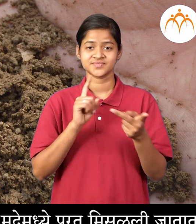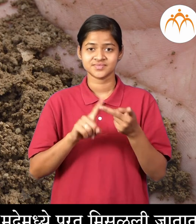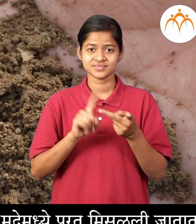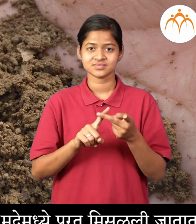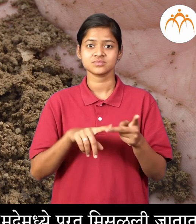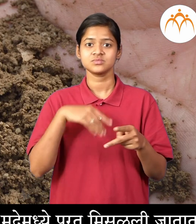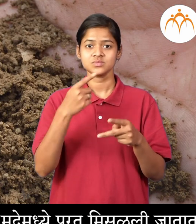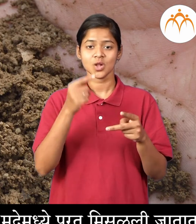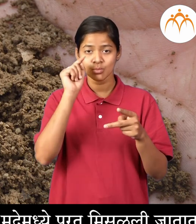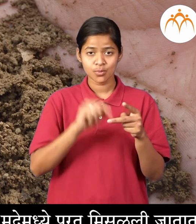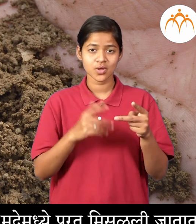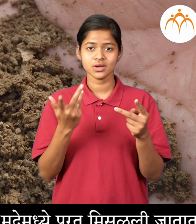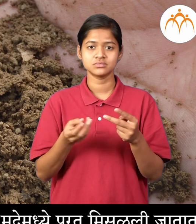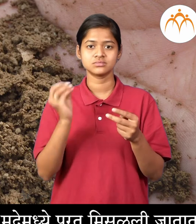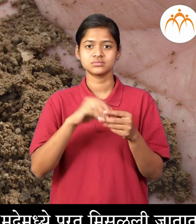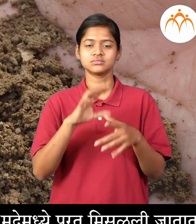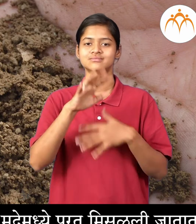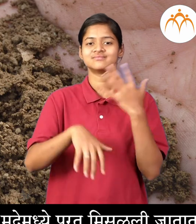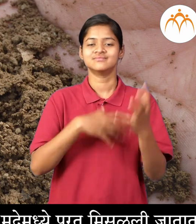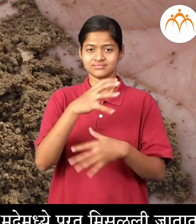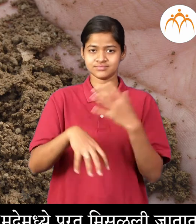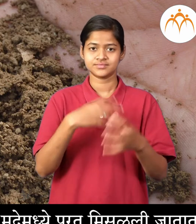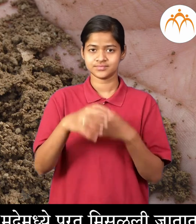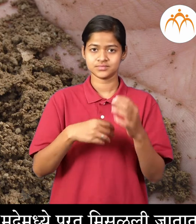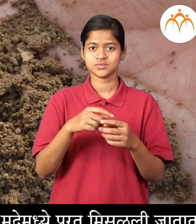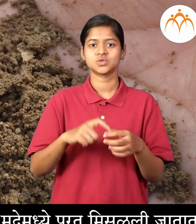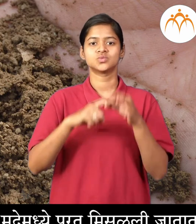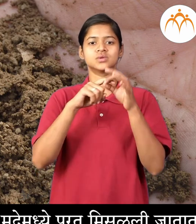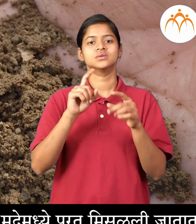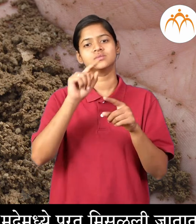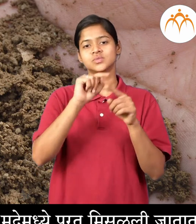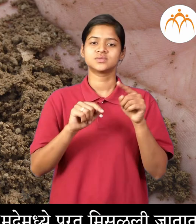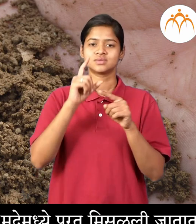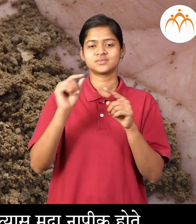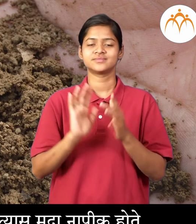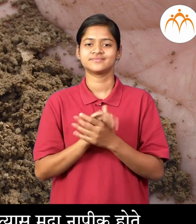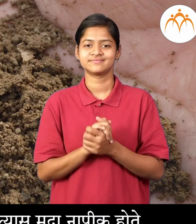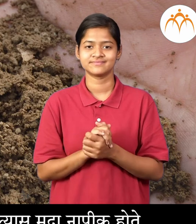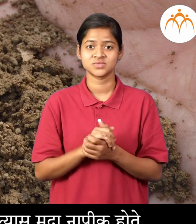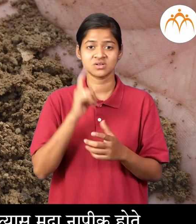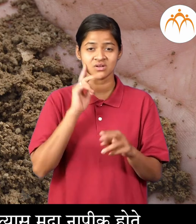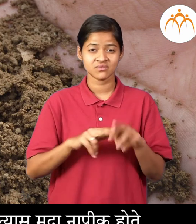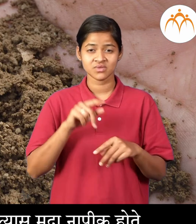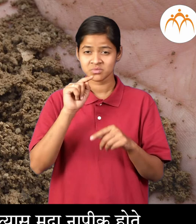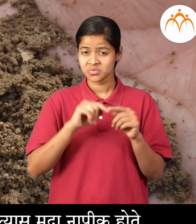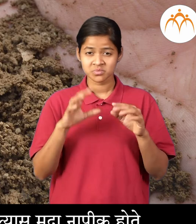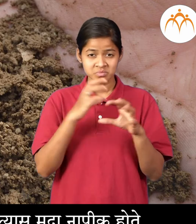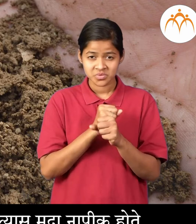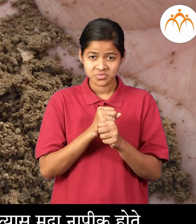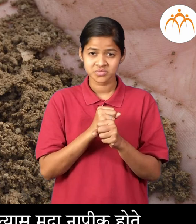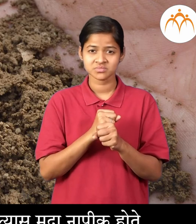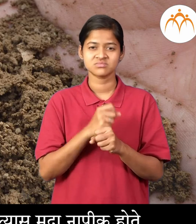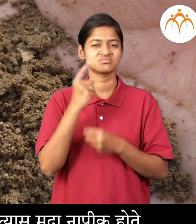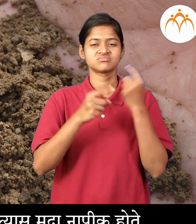सेनरीय पदार्थान मुले मुरूदेद इल पोशकत अतवे मुरूदेद परत मिसलली जाताद. सेनरीय पदार्थान से प्रमान कमी जाल्यास